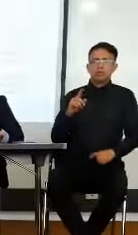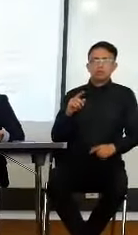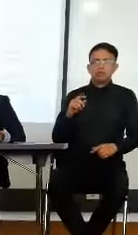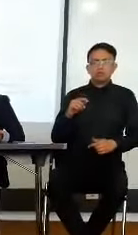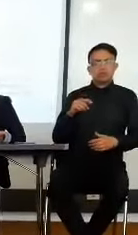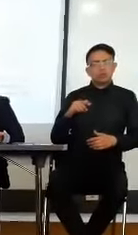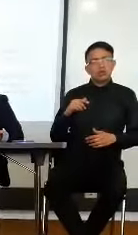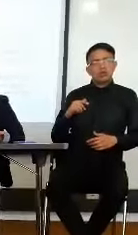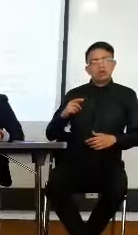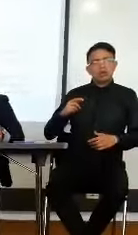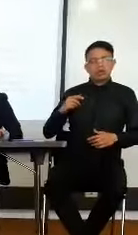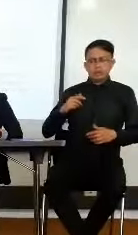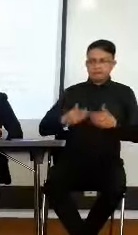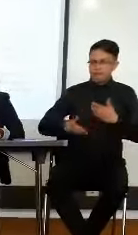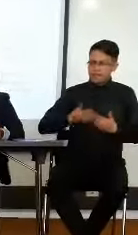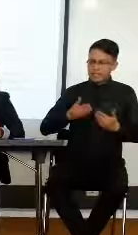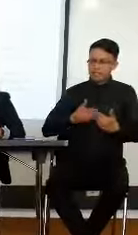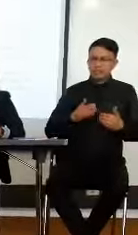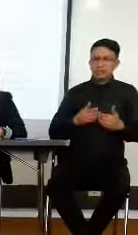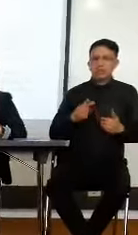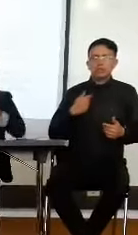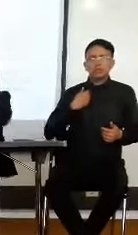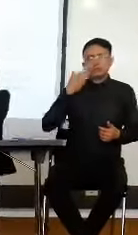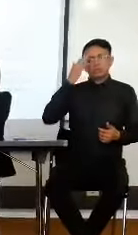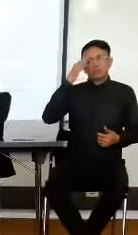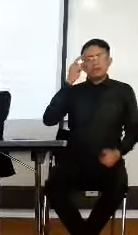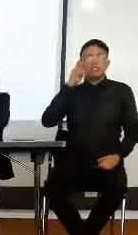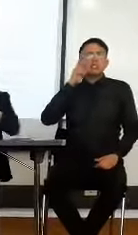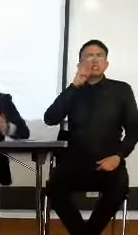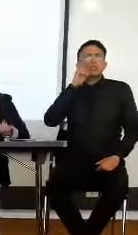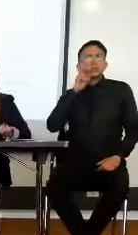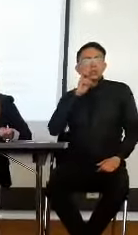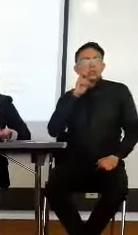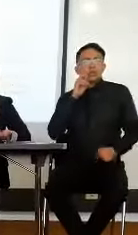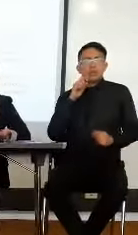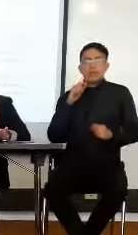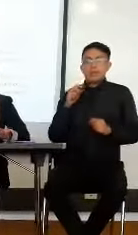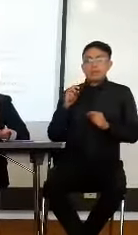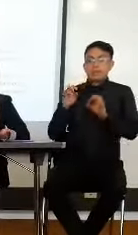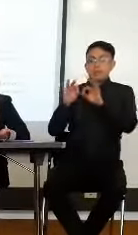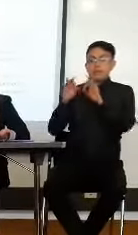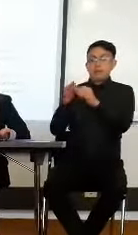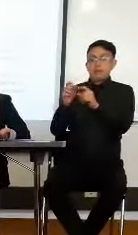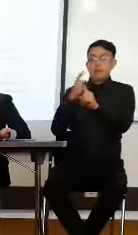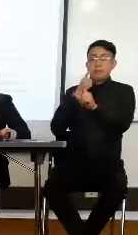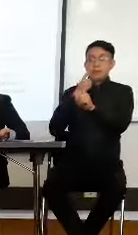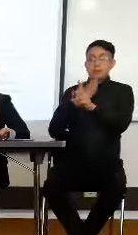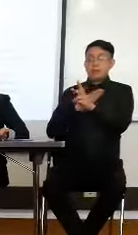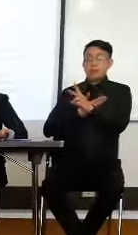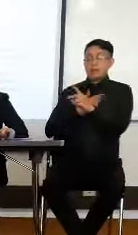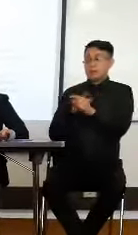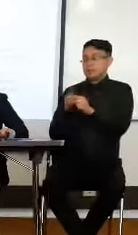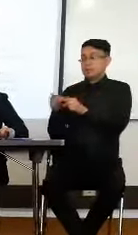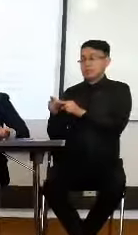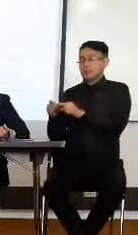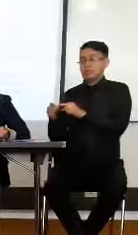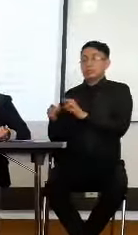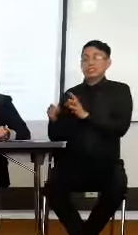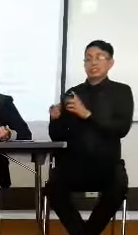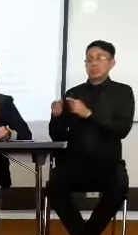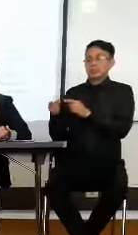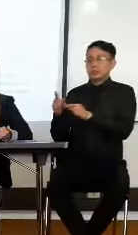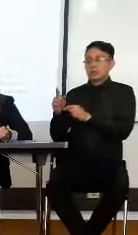días, pero no es fácil, no es sencillo establecer una conversación con unos papás que tienen miedo de hablar frente a los cambios físicos